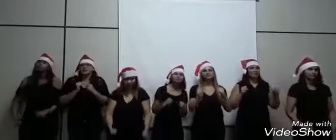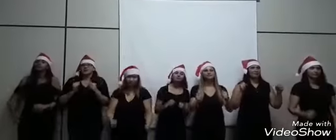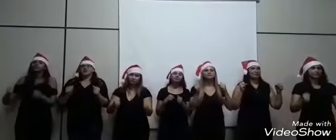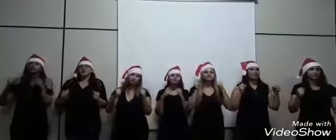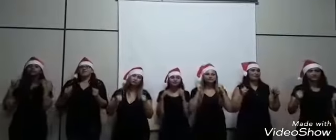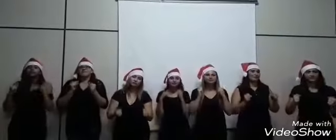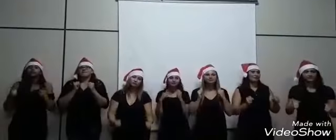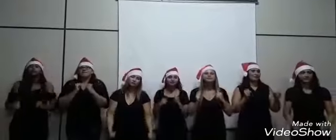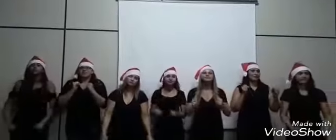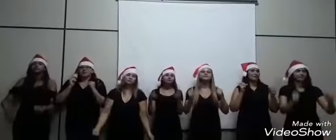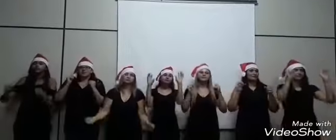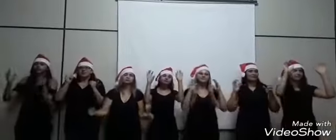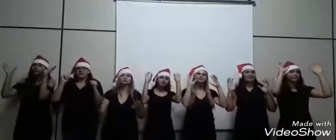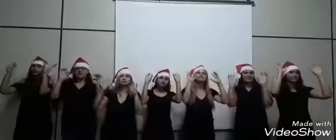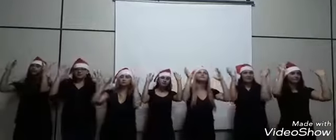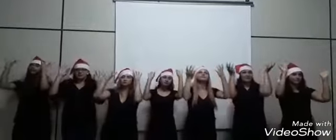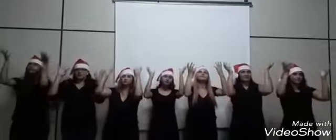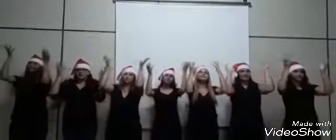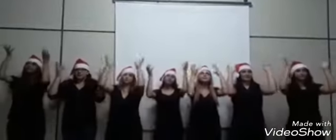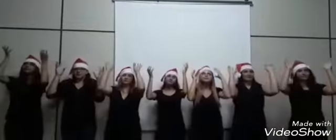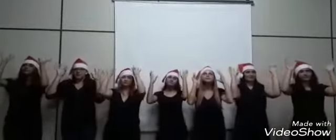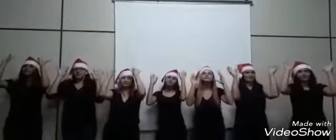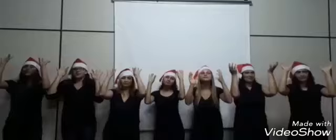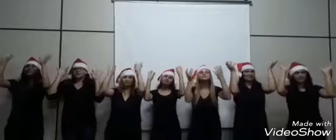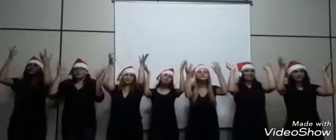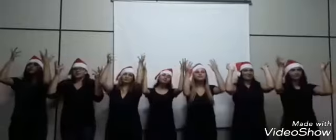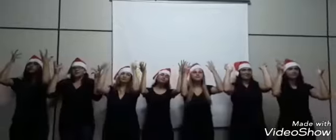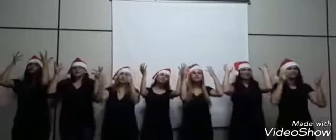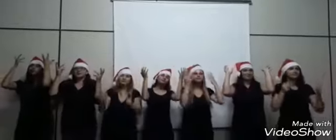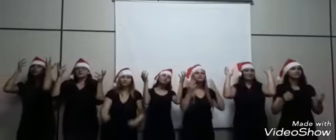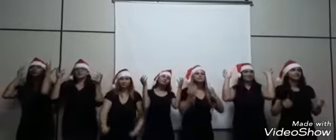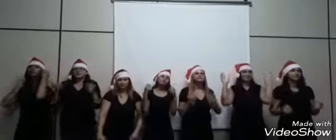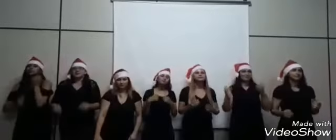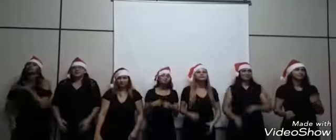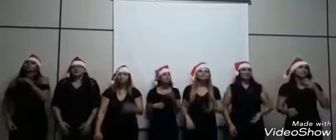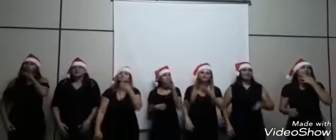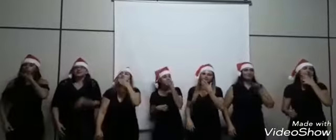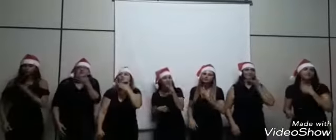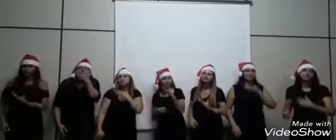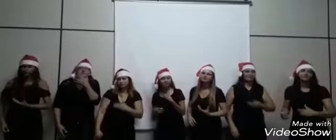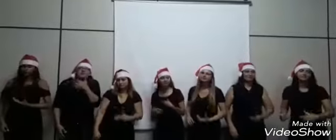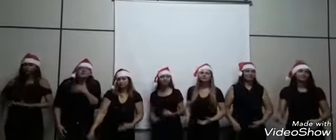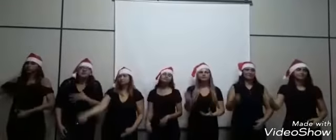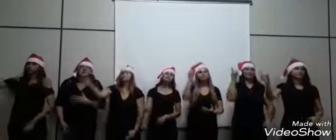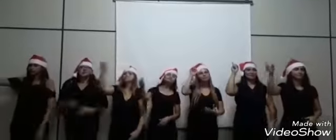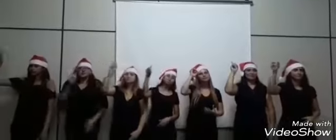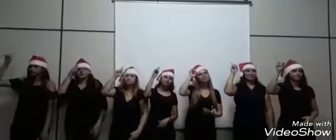Fazer com que fosse Natal todo